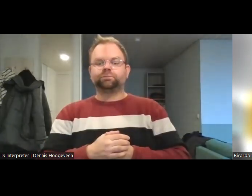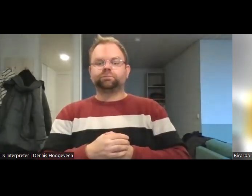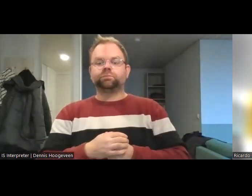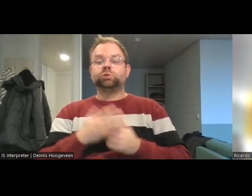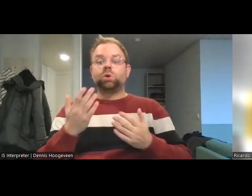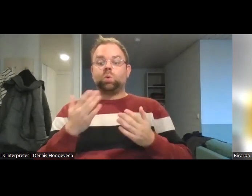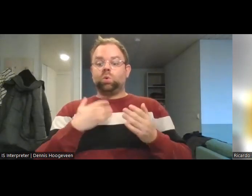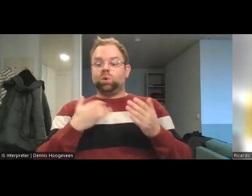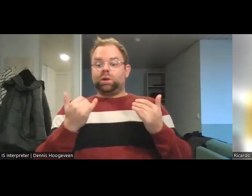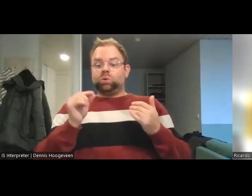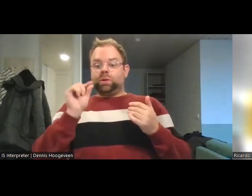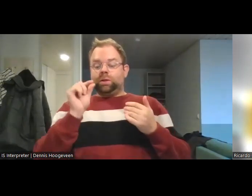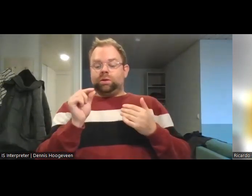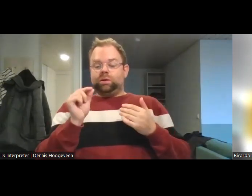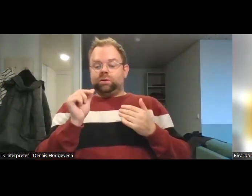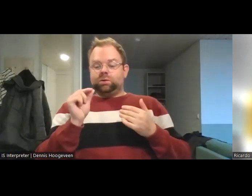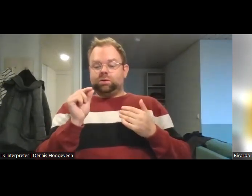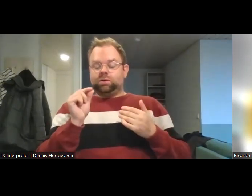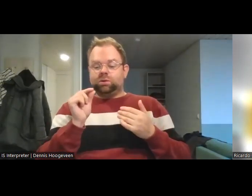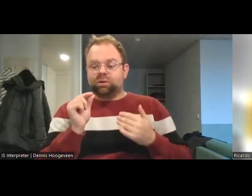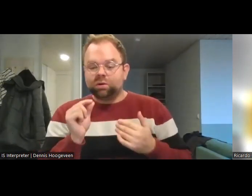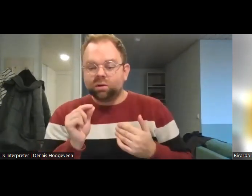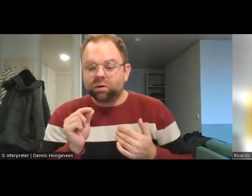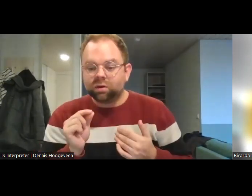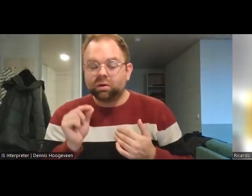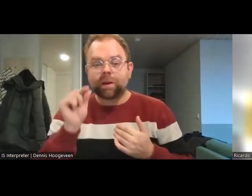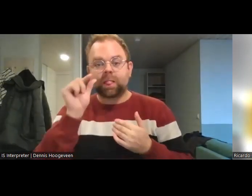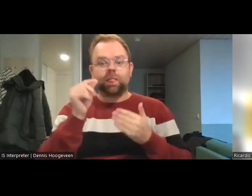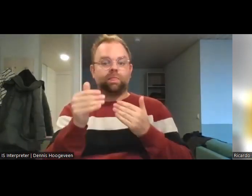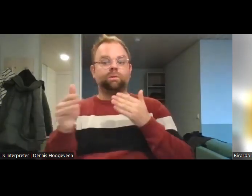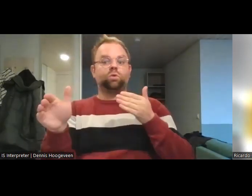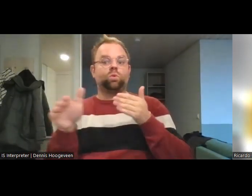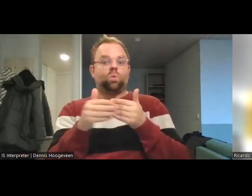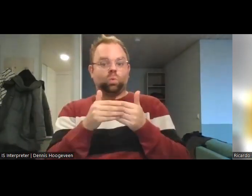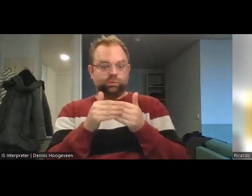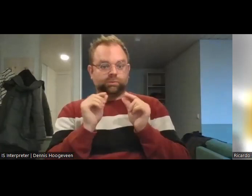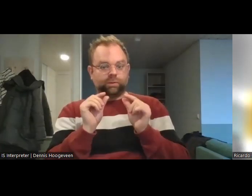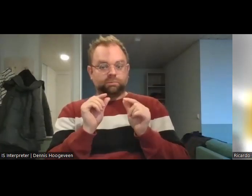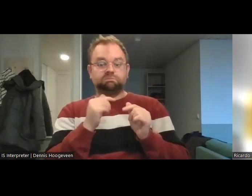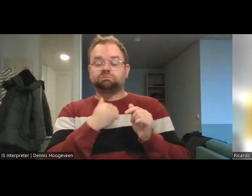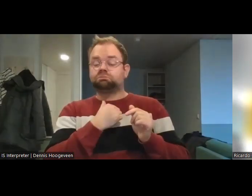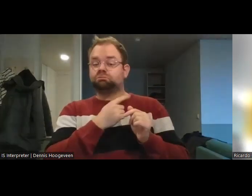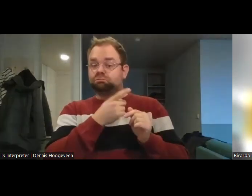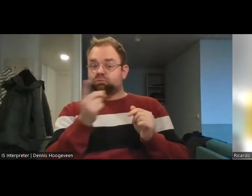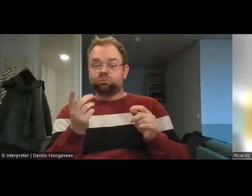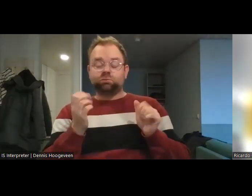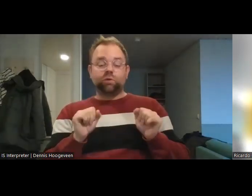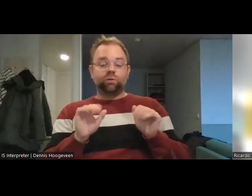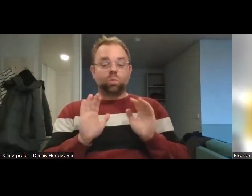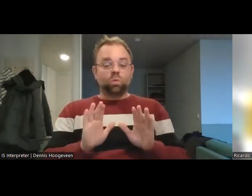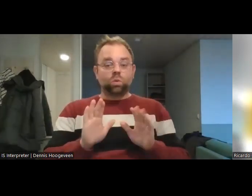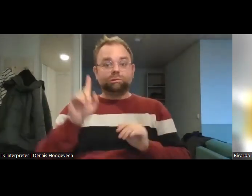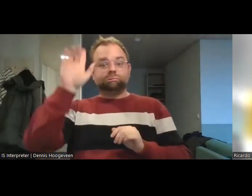de nos webinaires. Je ne sais pas s'il y a d'autres qui auront utilisé la chance pour partager. Vous pouvez le faire